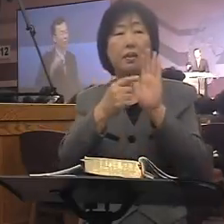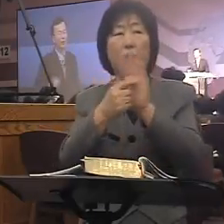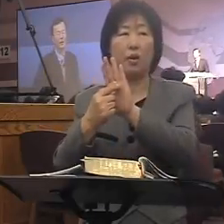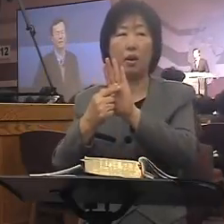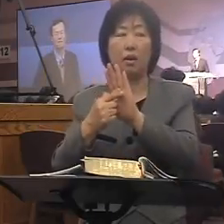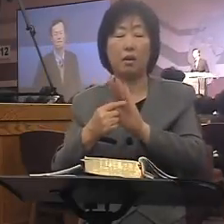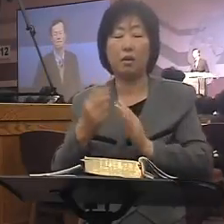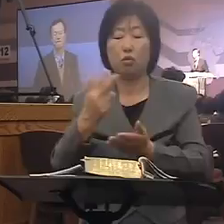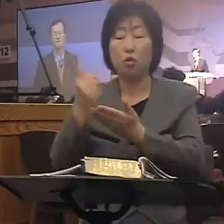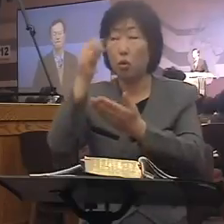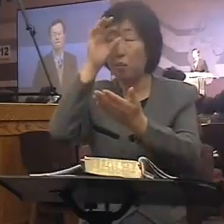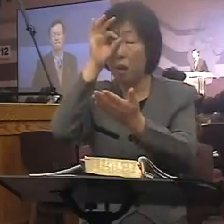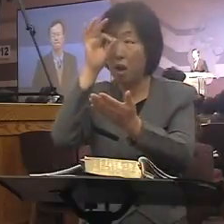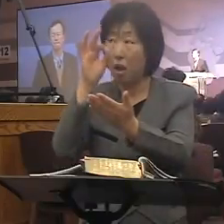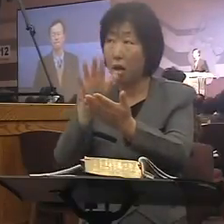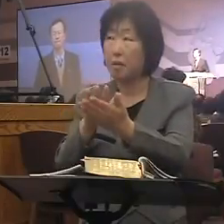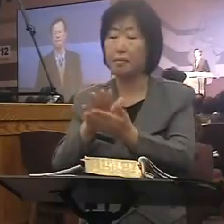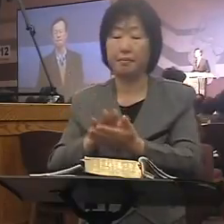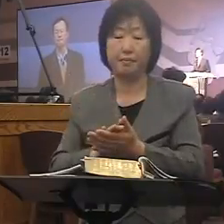주님을 본 거예요.